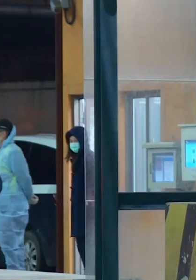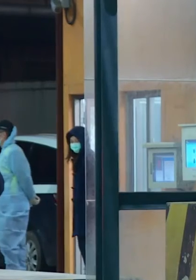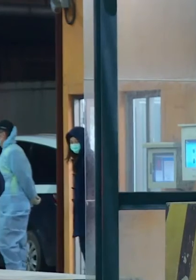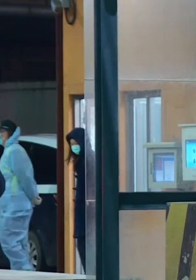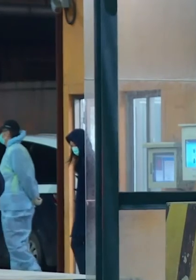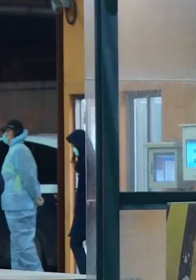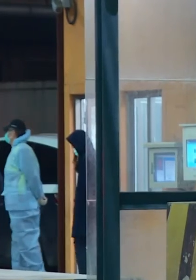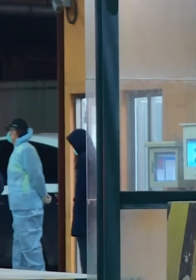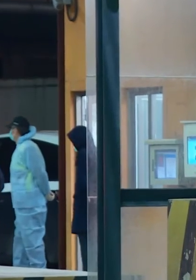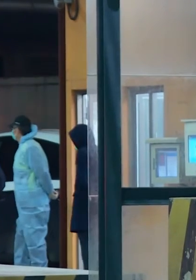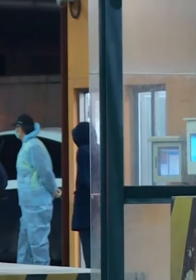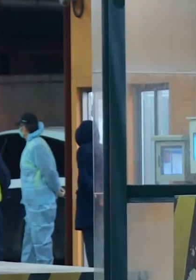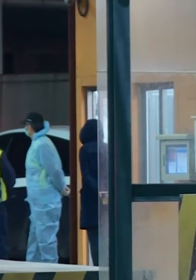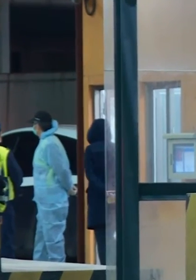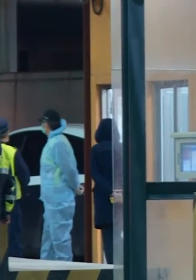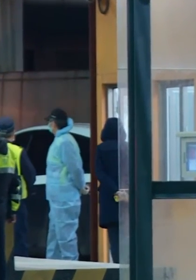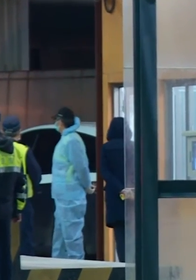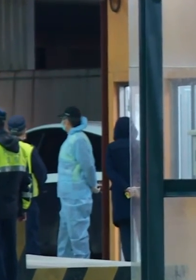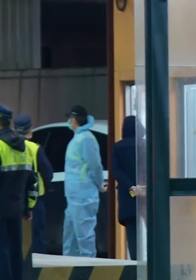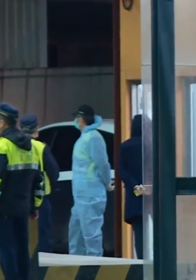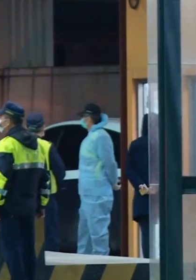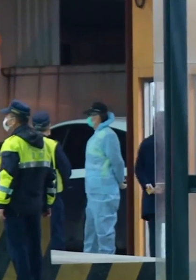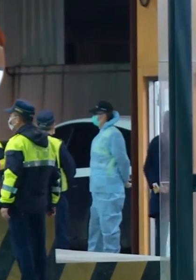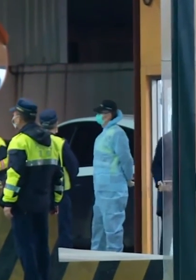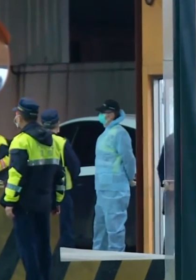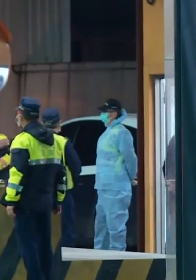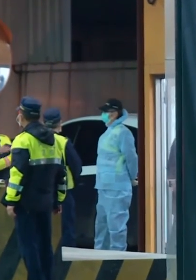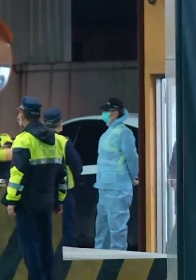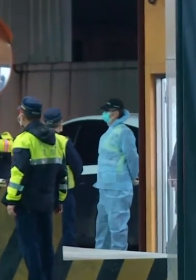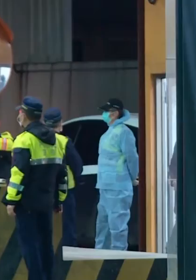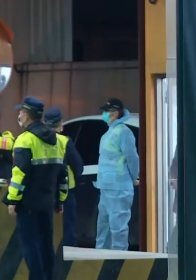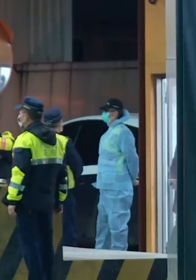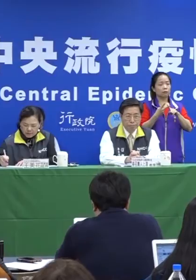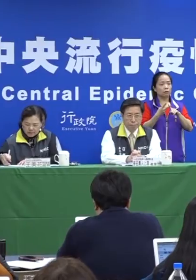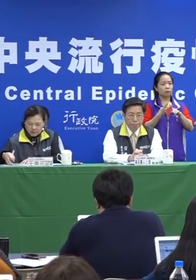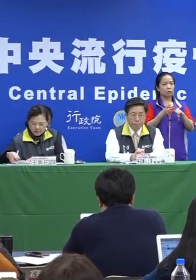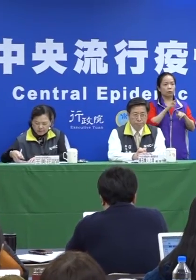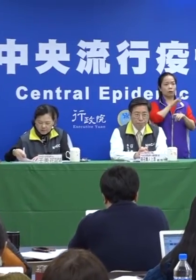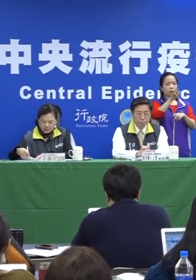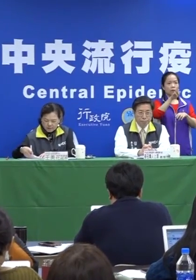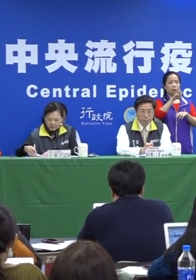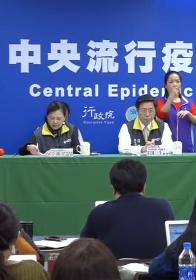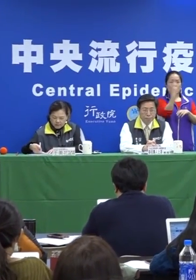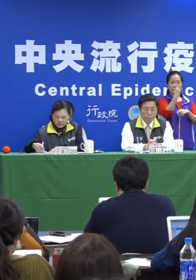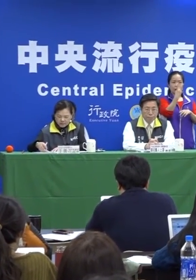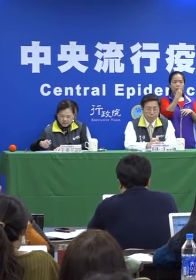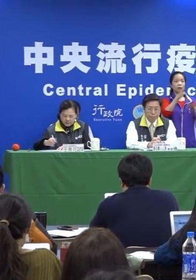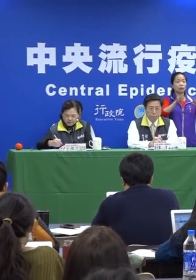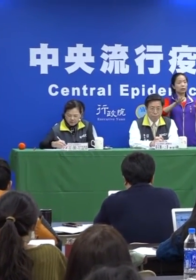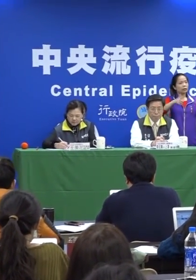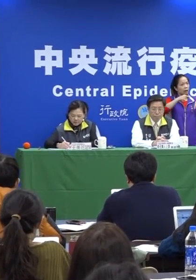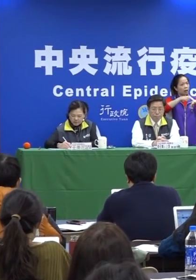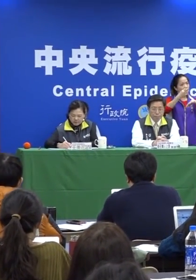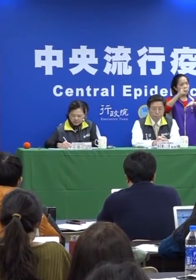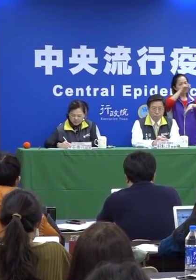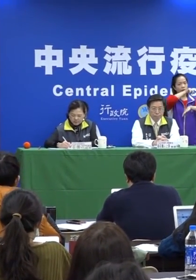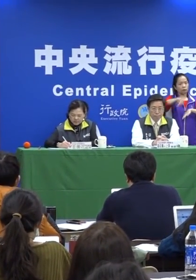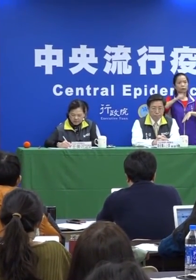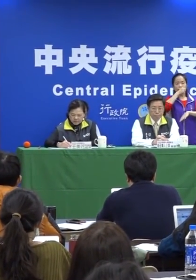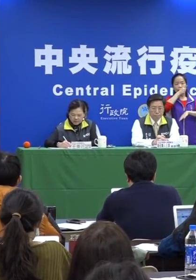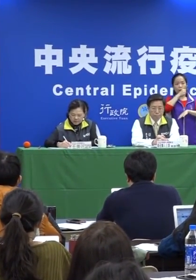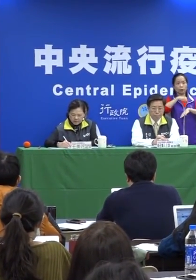地面作业的规格和上次包机一样，有些人员会就地休息。新唐人亚太电视林秋霞、黄燕玲，台湾台北报道。